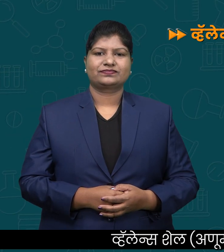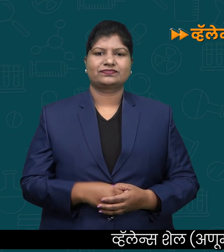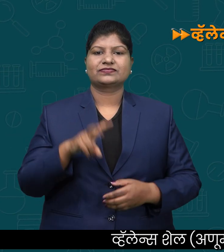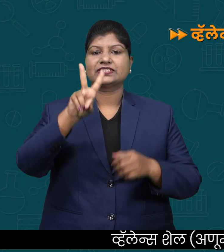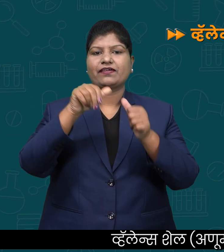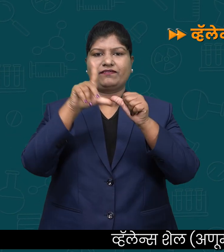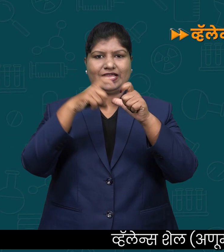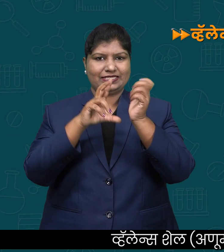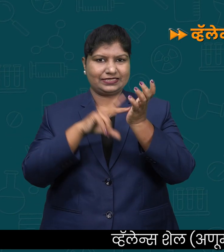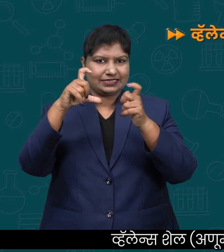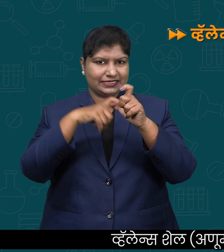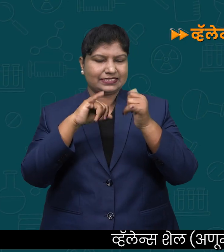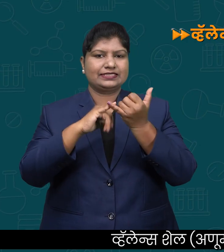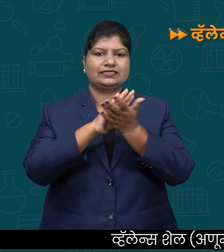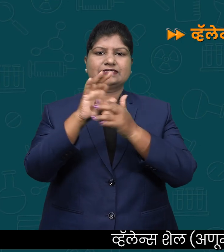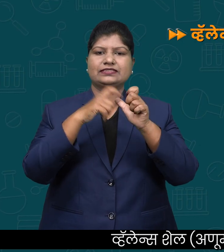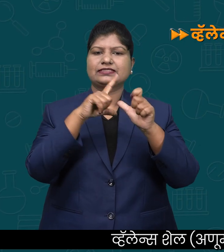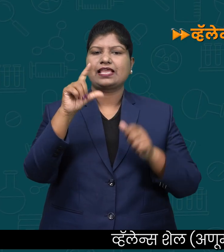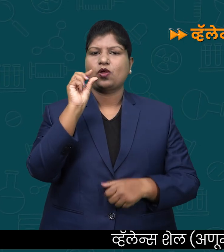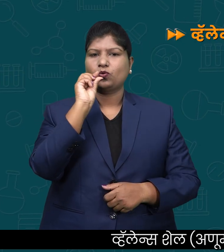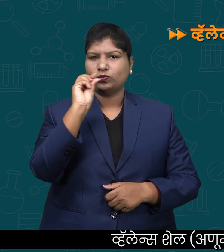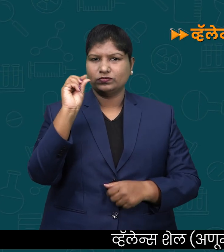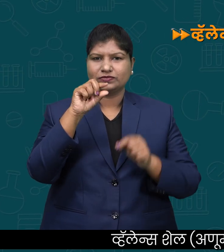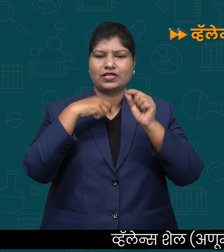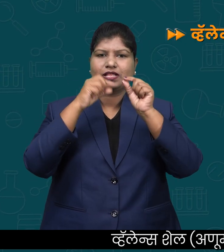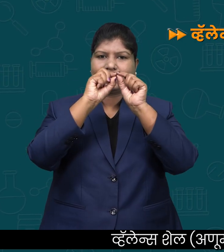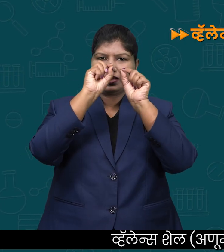व्हॅलेन्स शेल, अणूमधील सर्वात बाहेरील शेल.